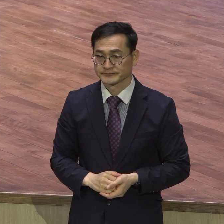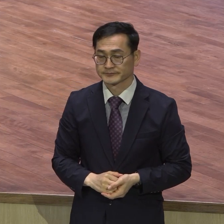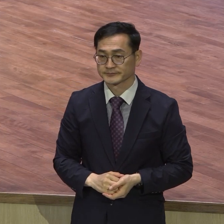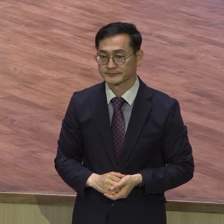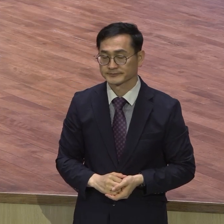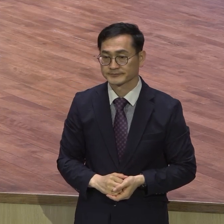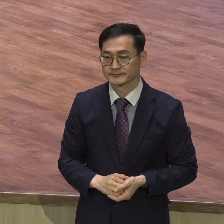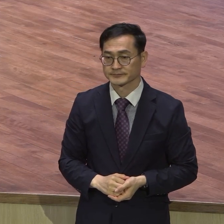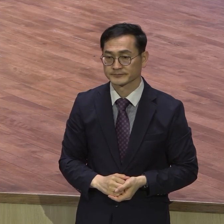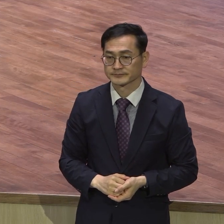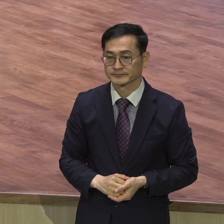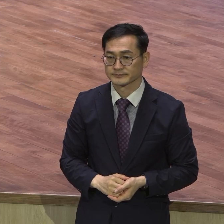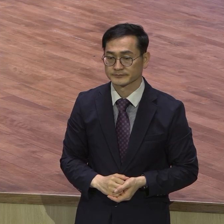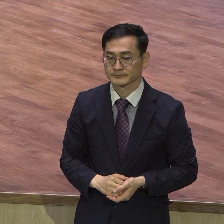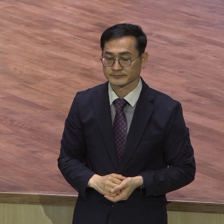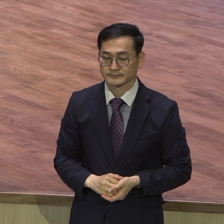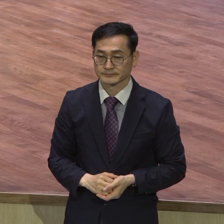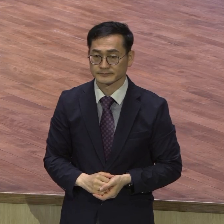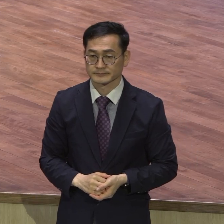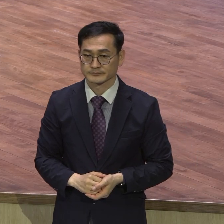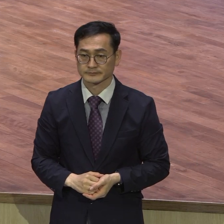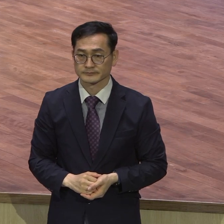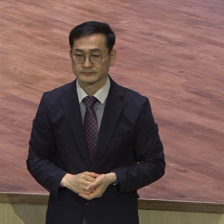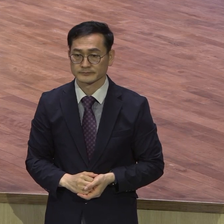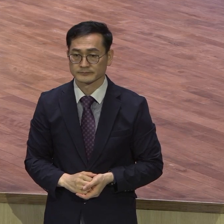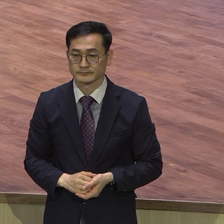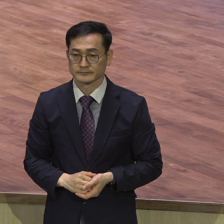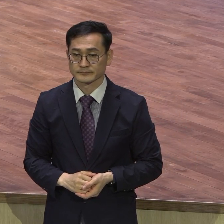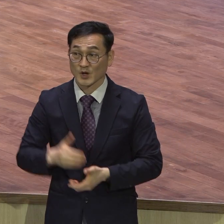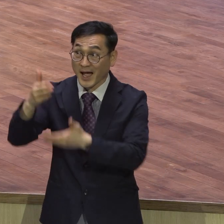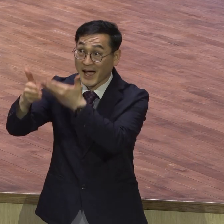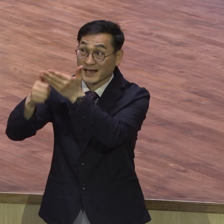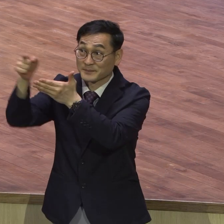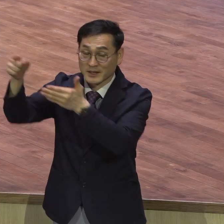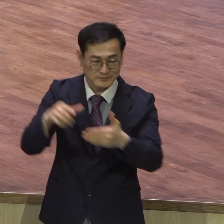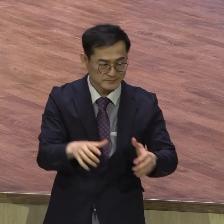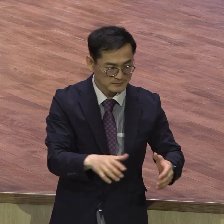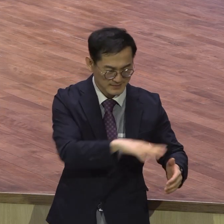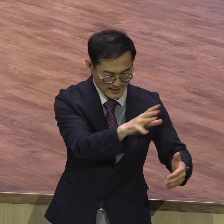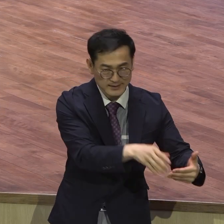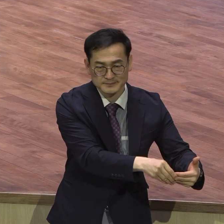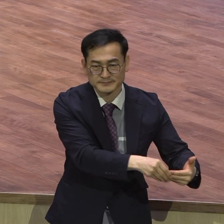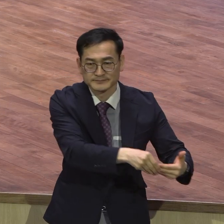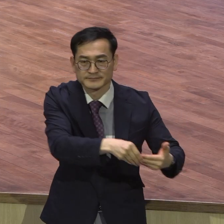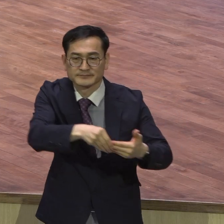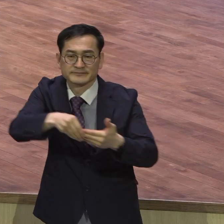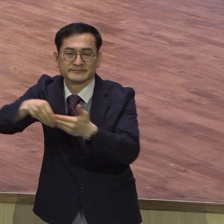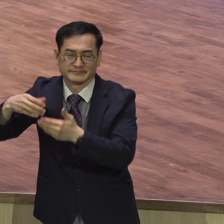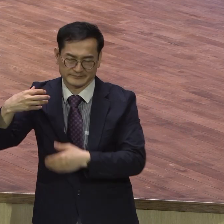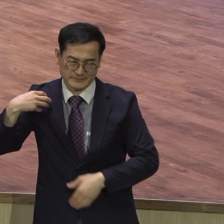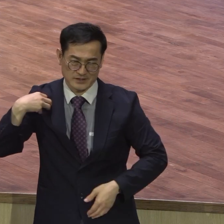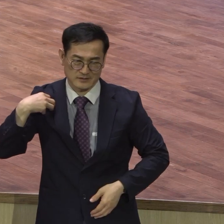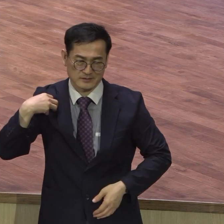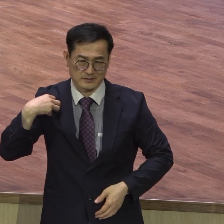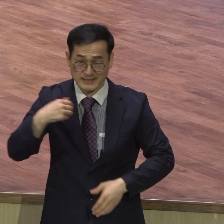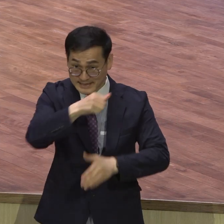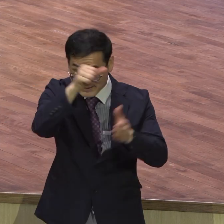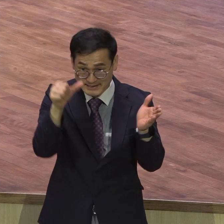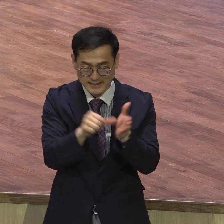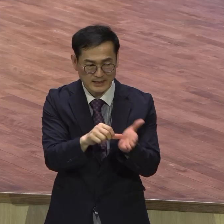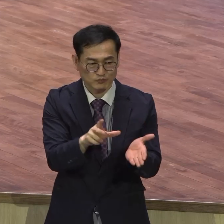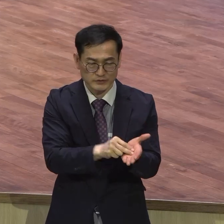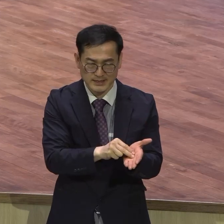하나님 보좌 앞으로 이렇게 우리를 인도하셨습니다. 한마디로 인생 모든 문제를